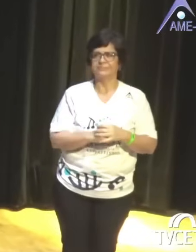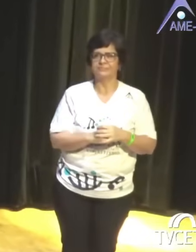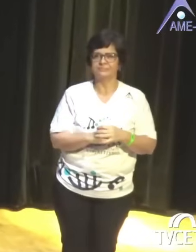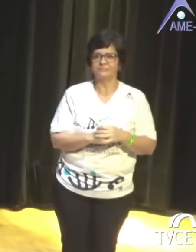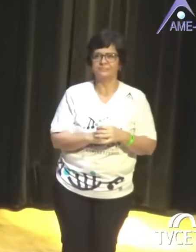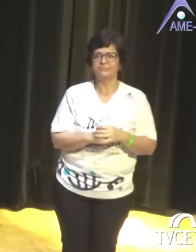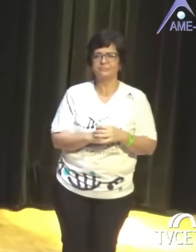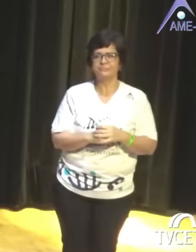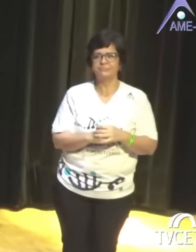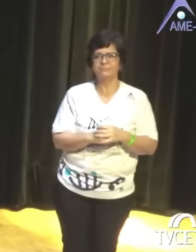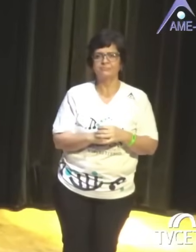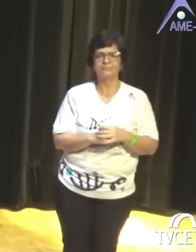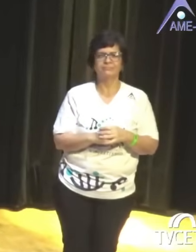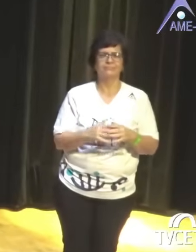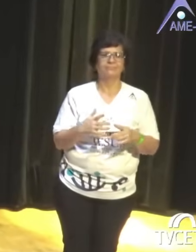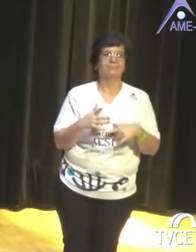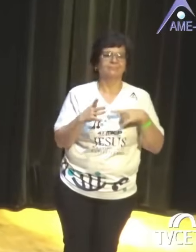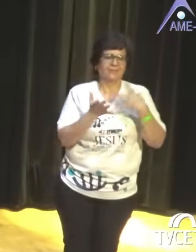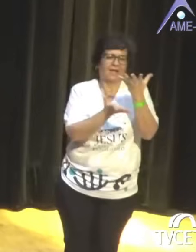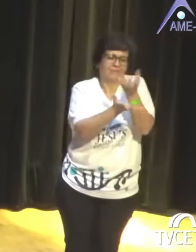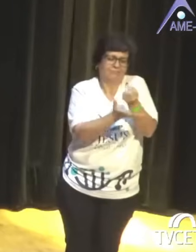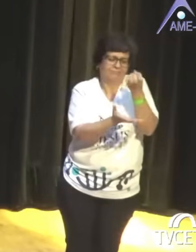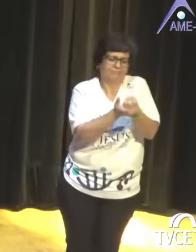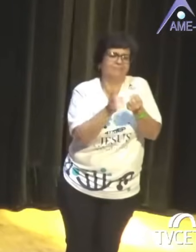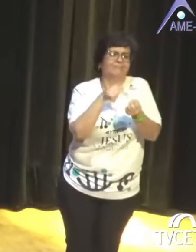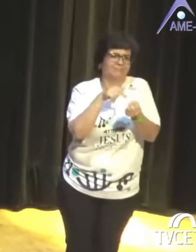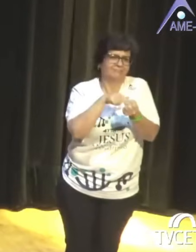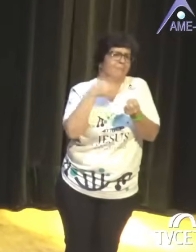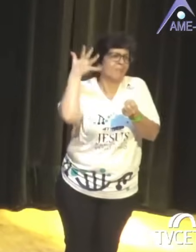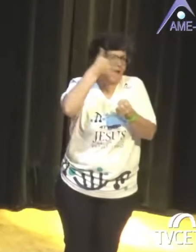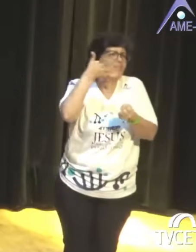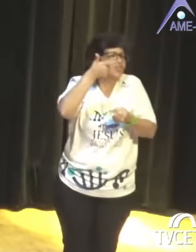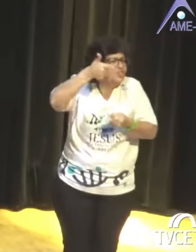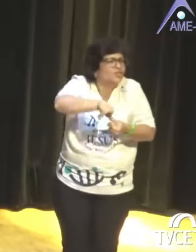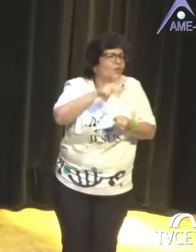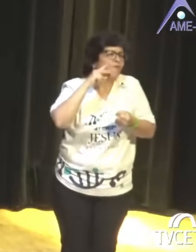atrás a palestra tá gravada assiste de